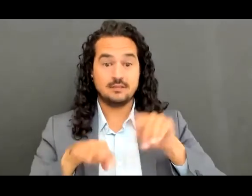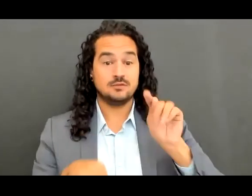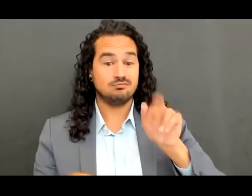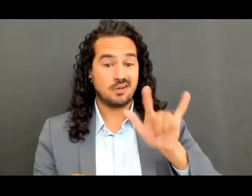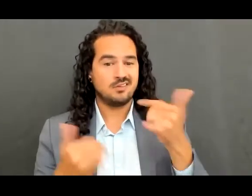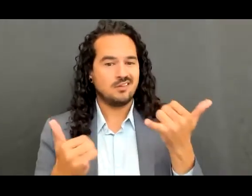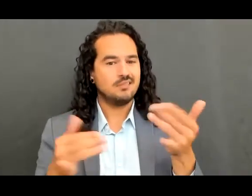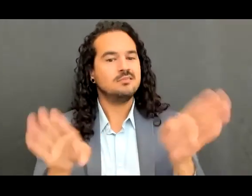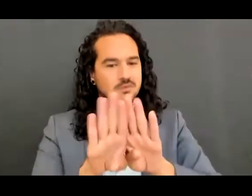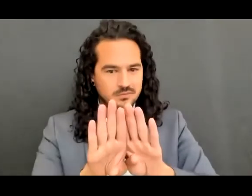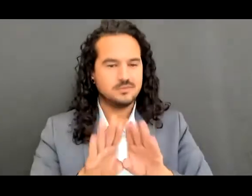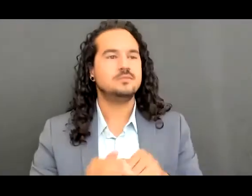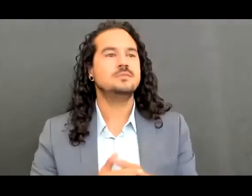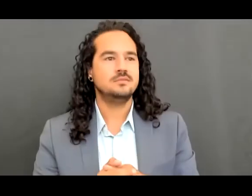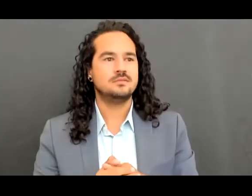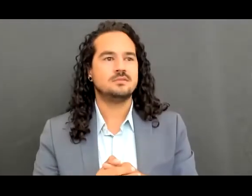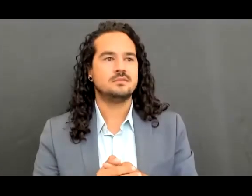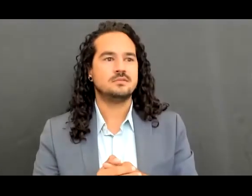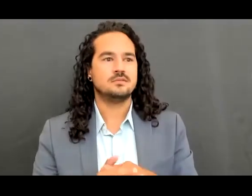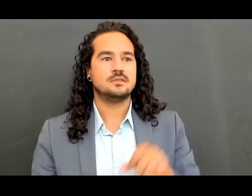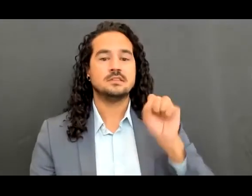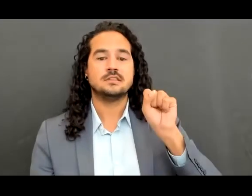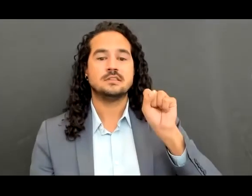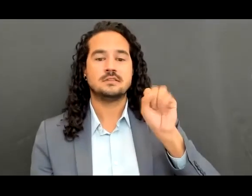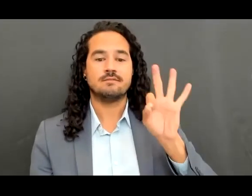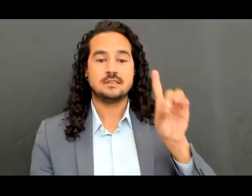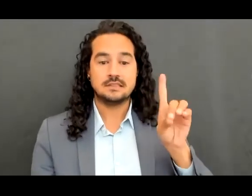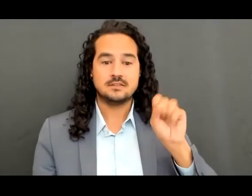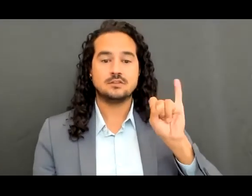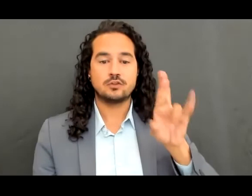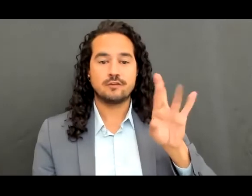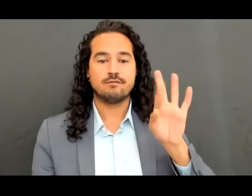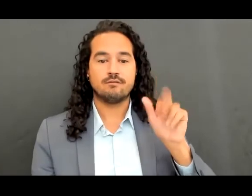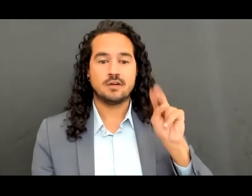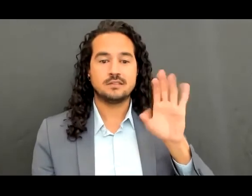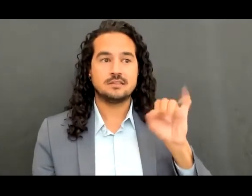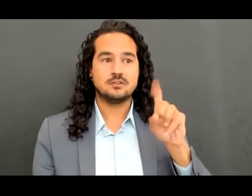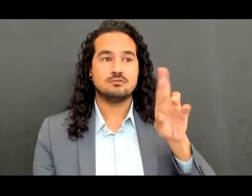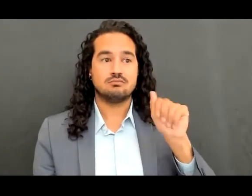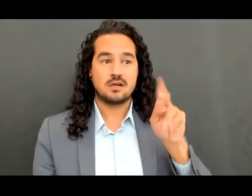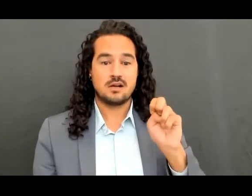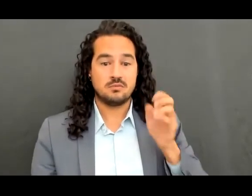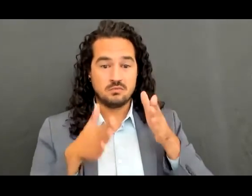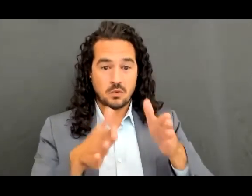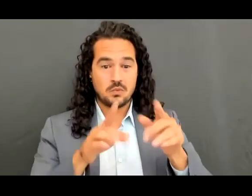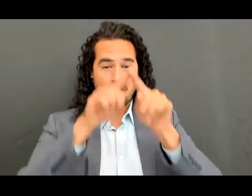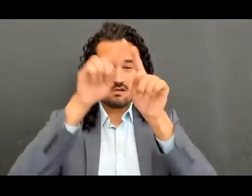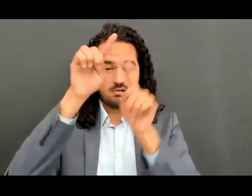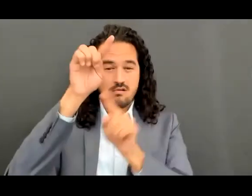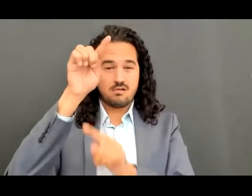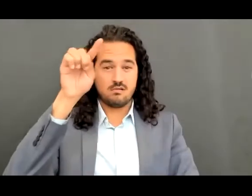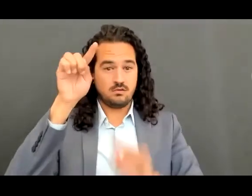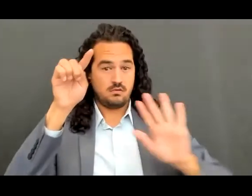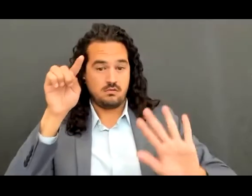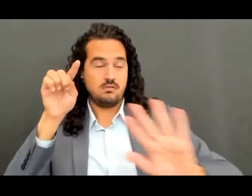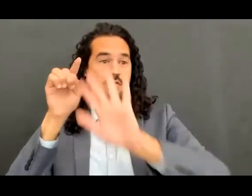1. Esa zona, ese camino está cerrado solamente para vehículos de emergencia para que se acerquen